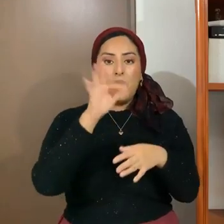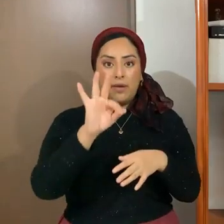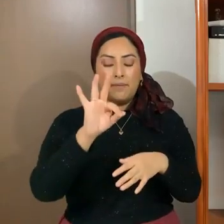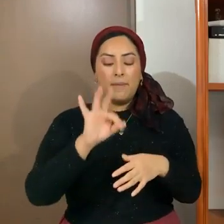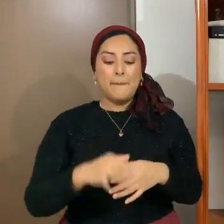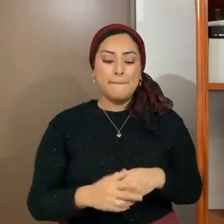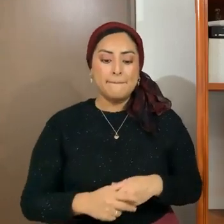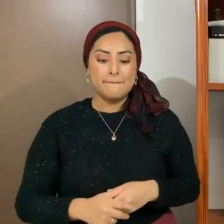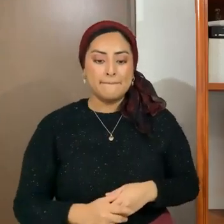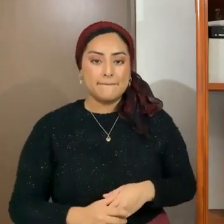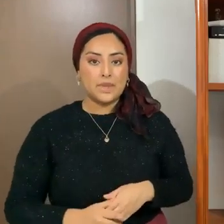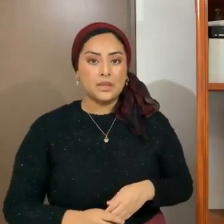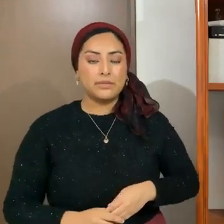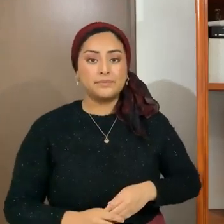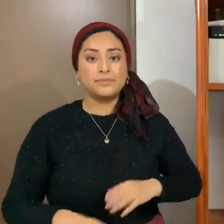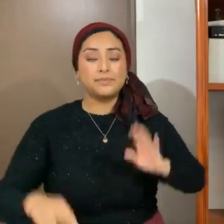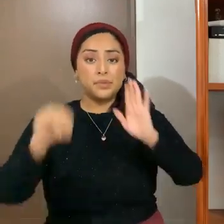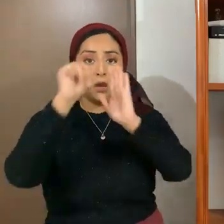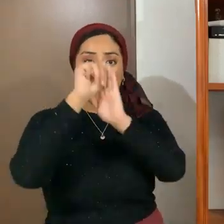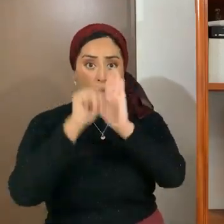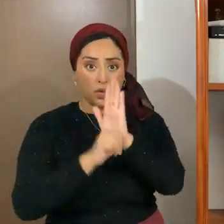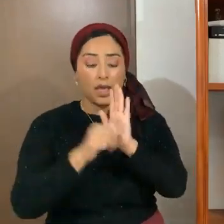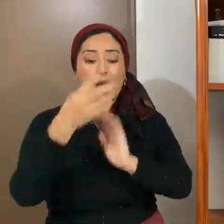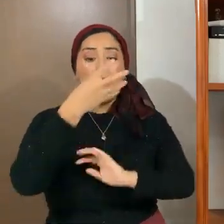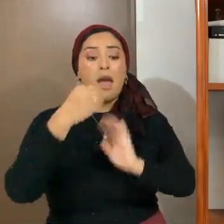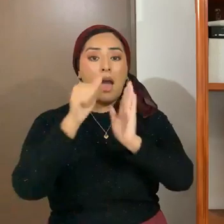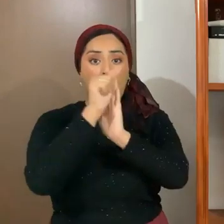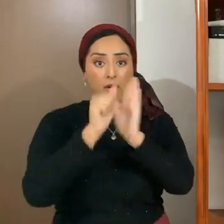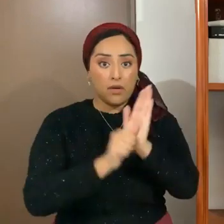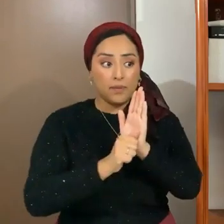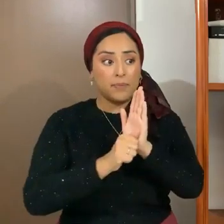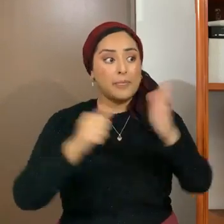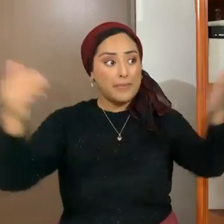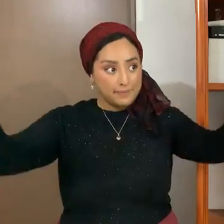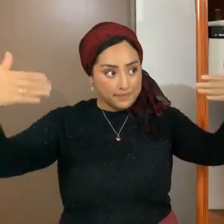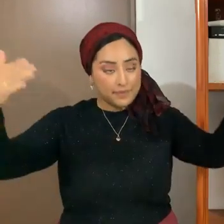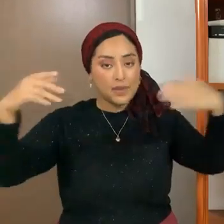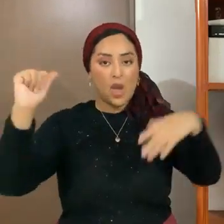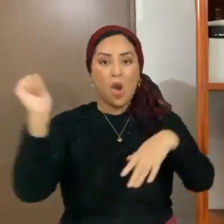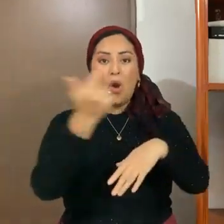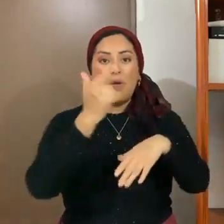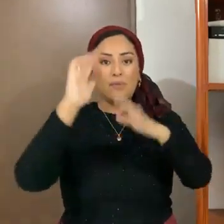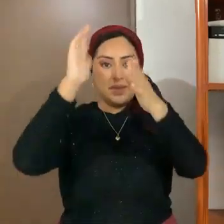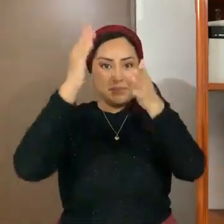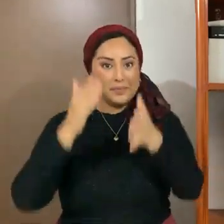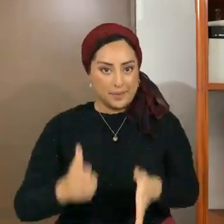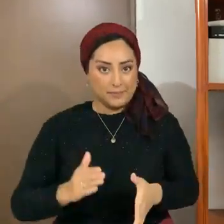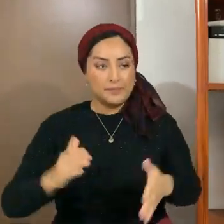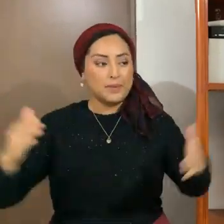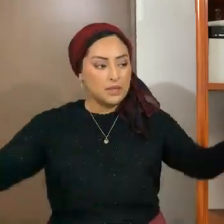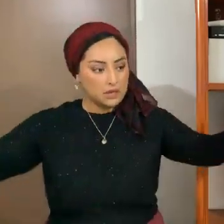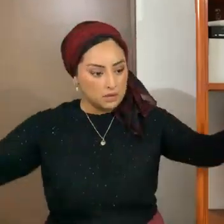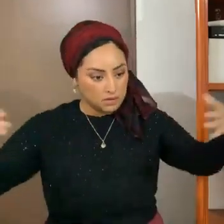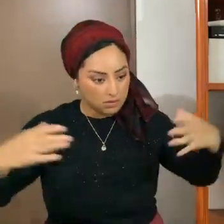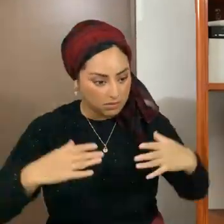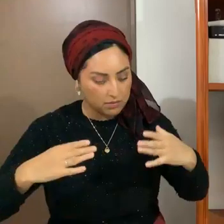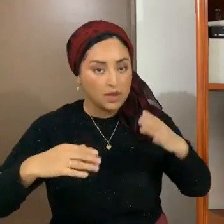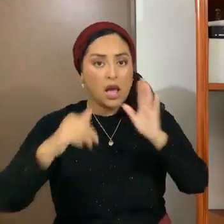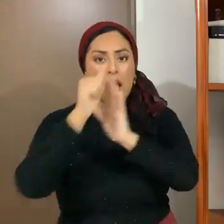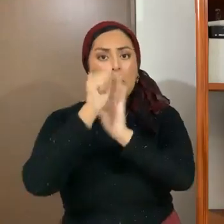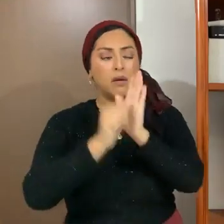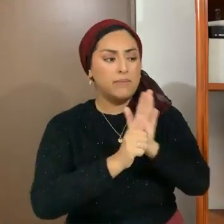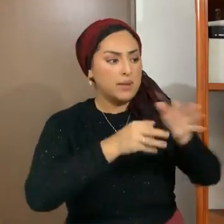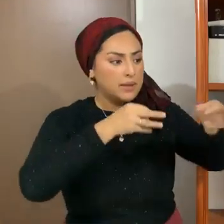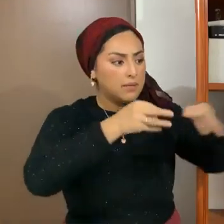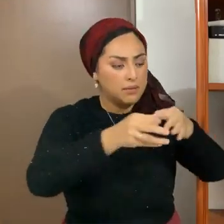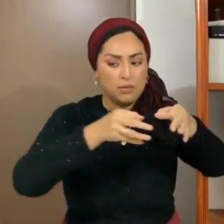hasta el 5.1. Y fueron Moisés y Aarón y reunieron a todos los ancianos de los hijos de Israel. Y habló a Aarón acerca de todas